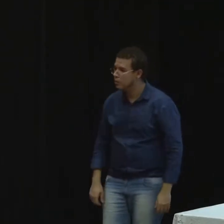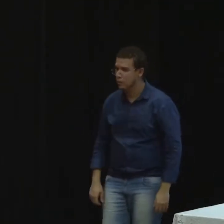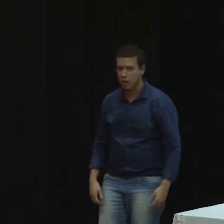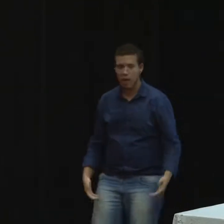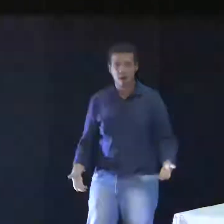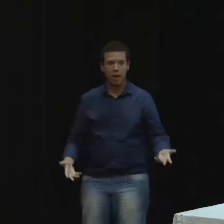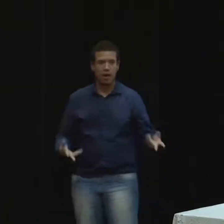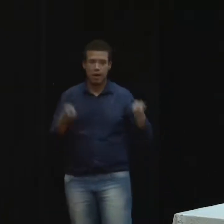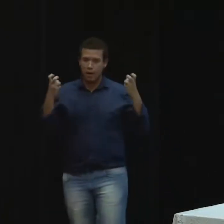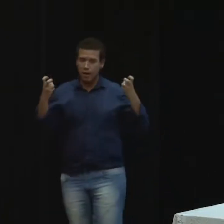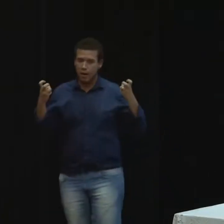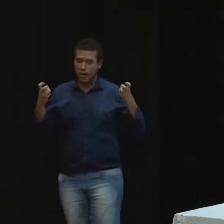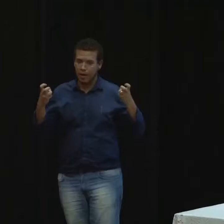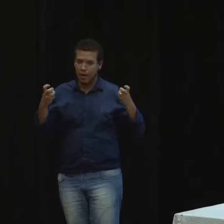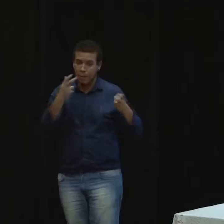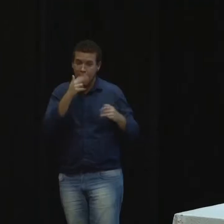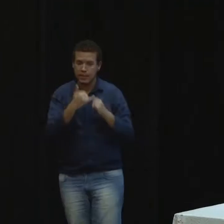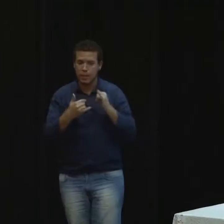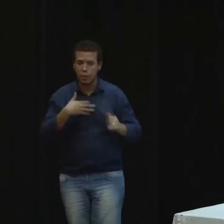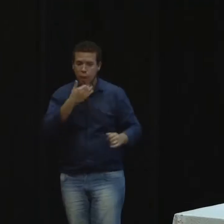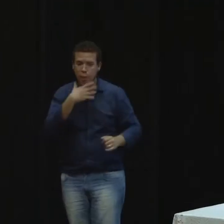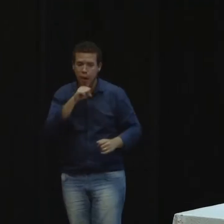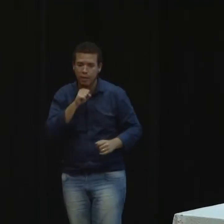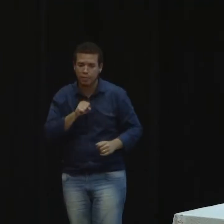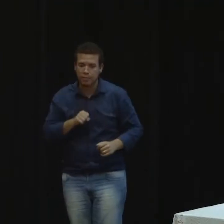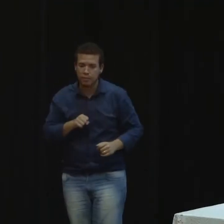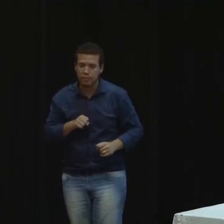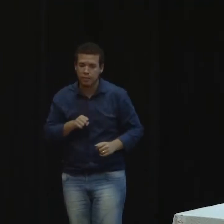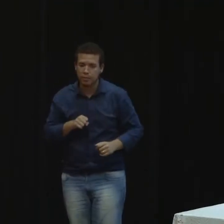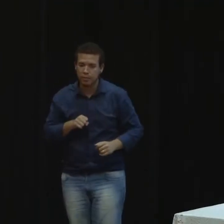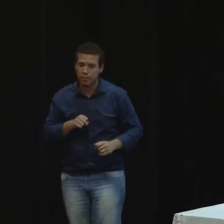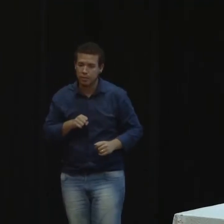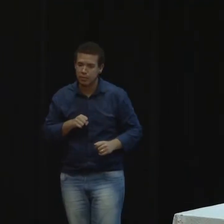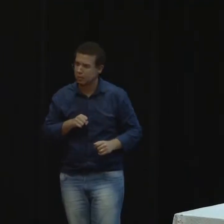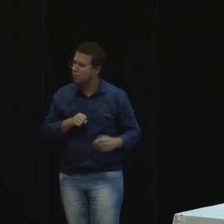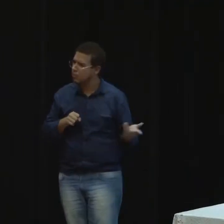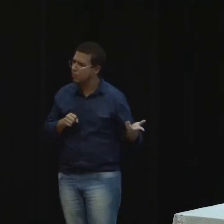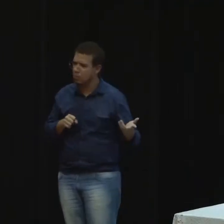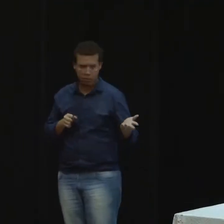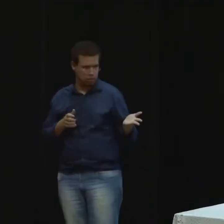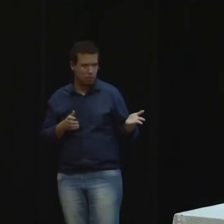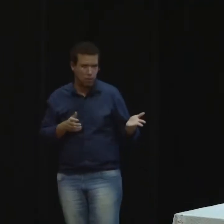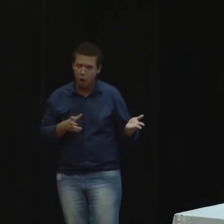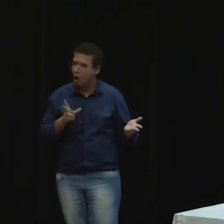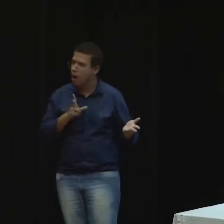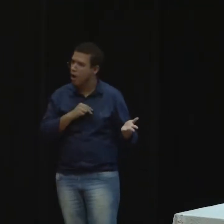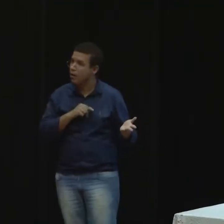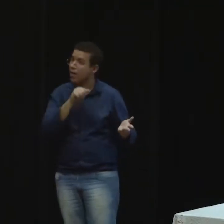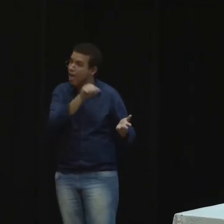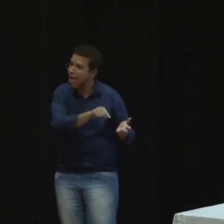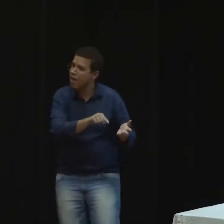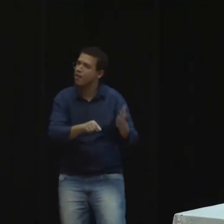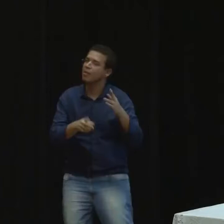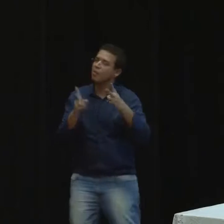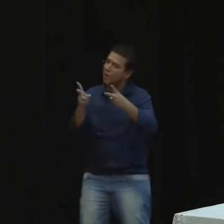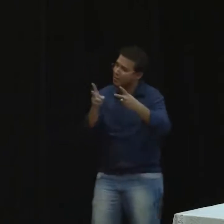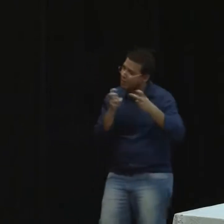pai. Nesse momento, parece com o meu pai. Falei: gente, nossa,